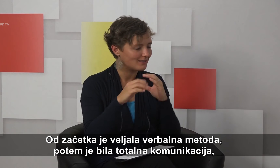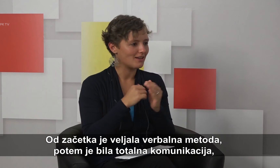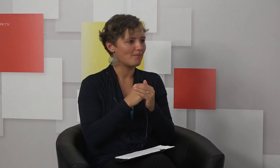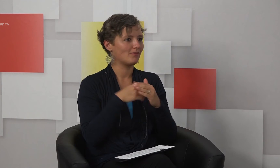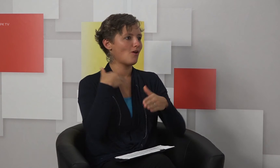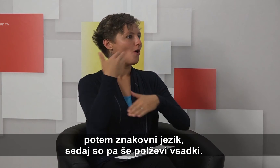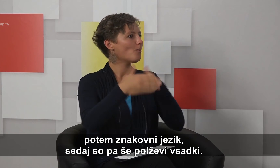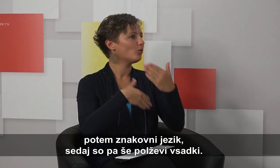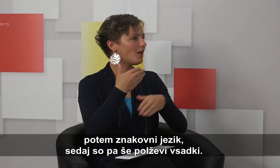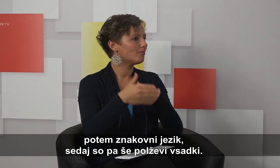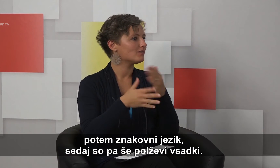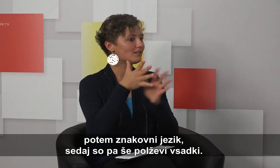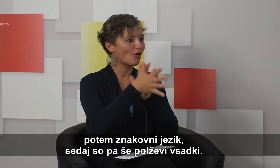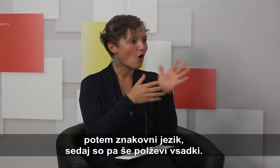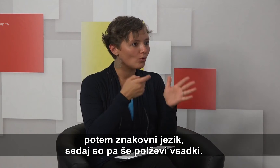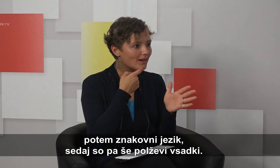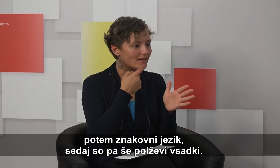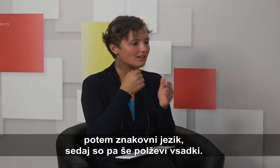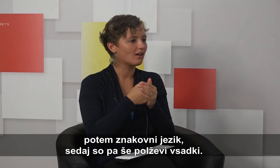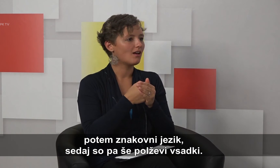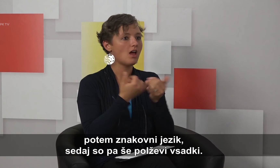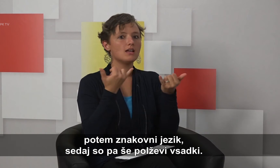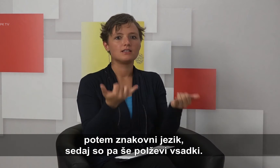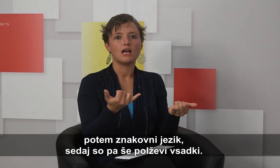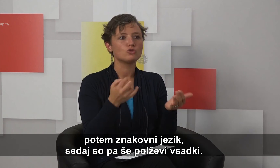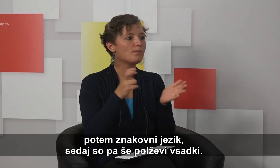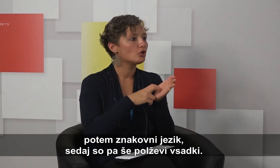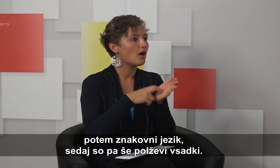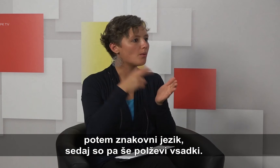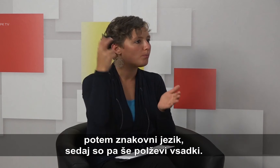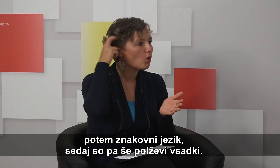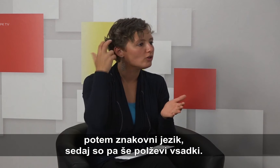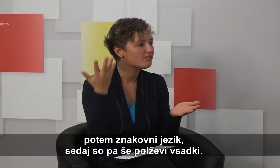komunikacija. Potem znakovni jezik. Se kaj pa še povzvi